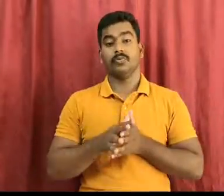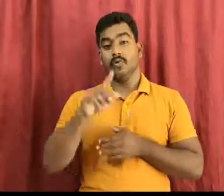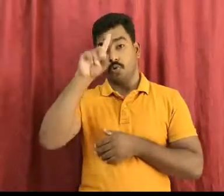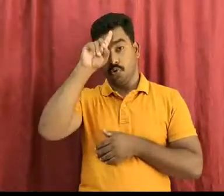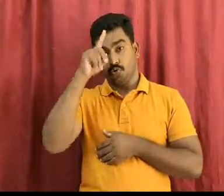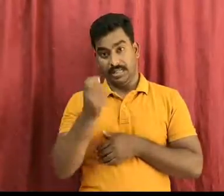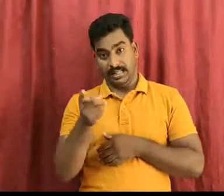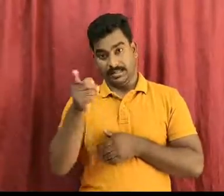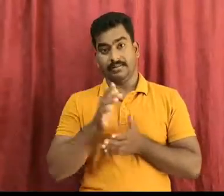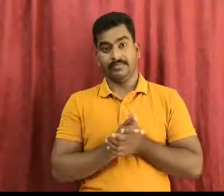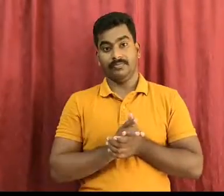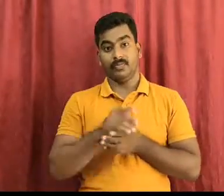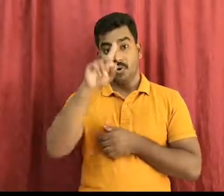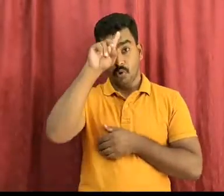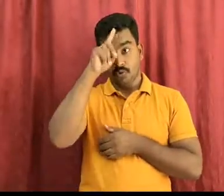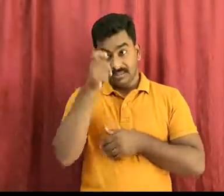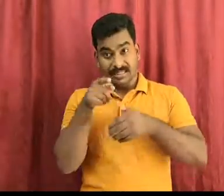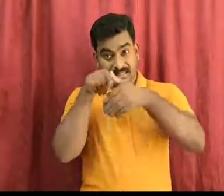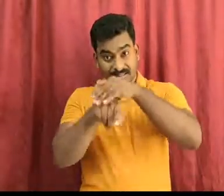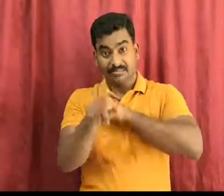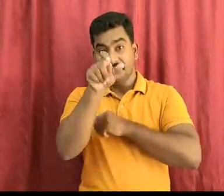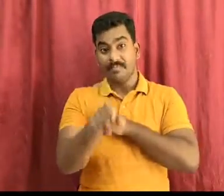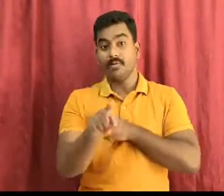2,624 പേർ രോഗബാധിതരായി.